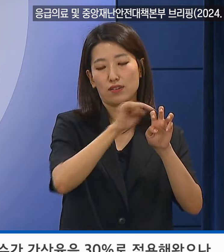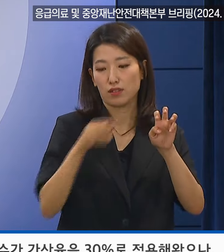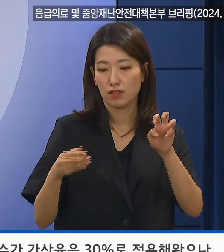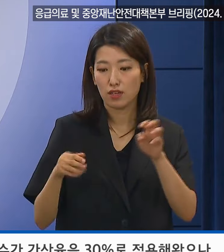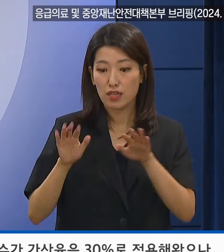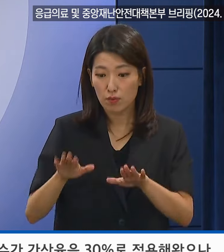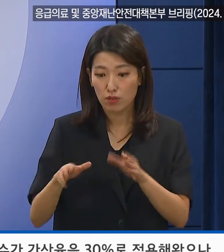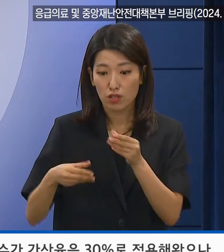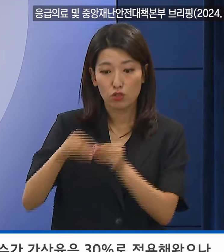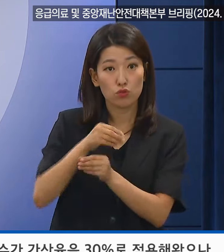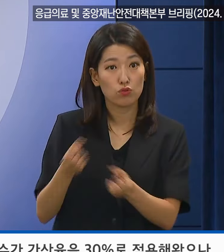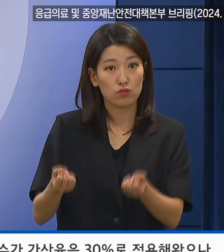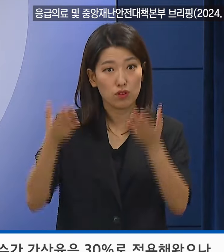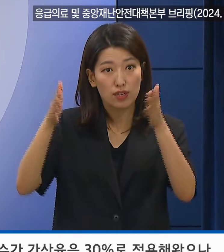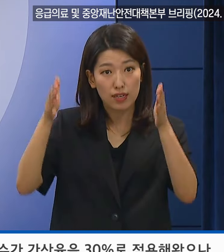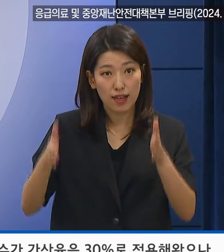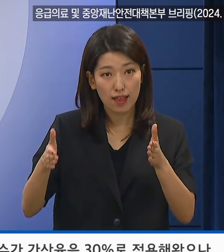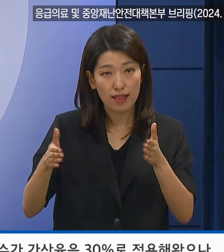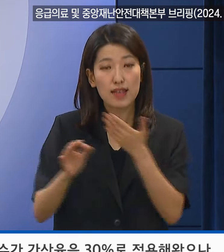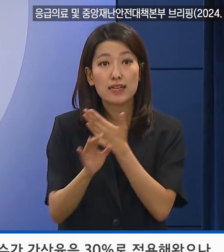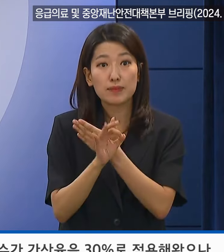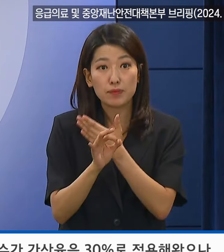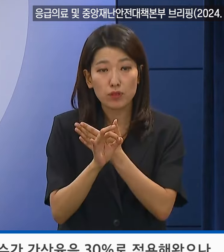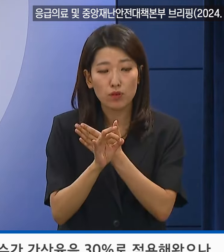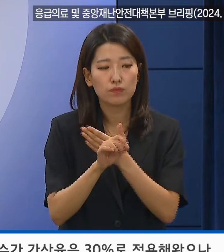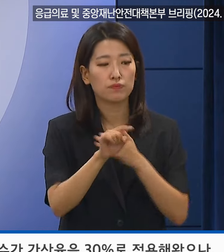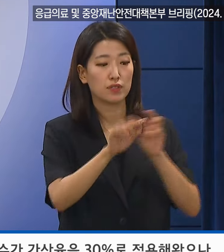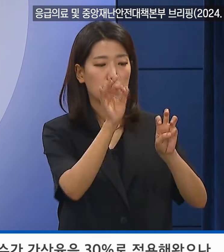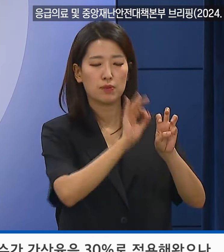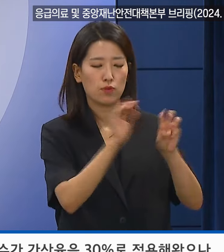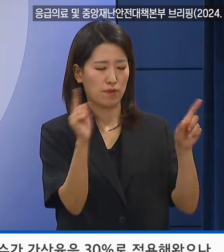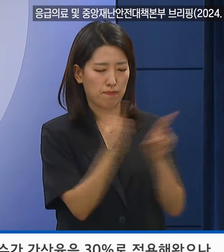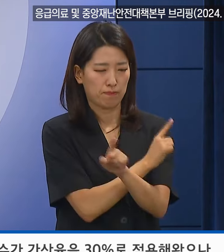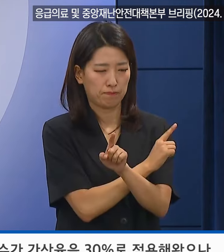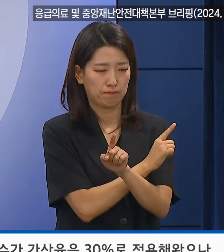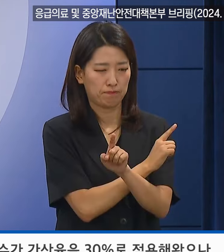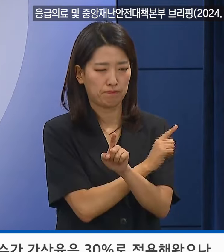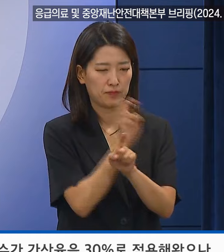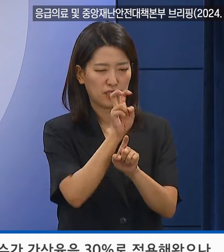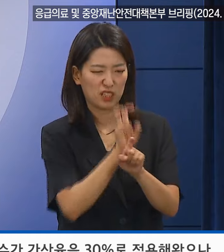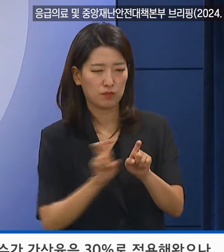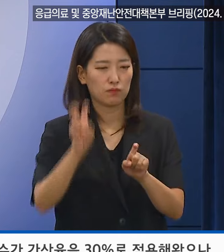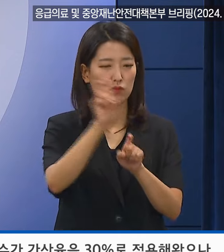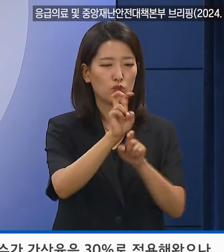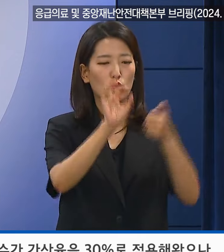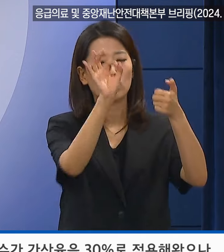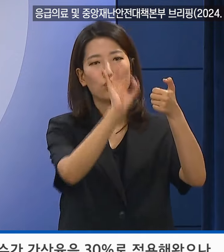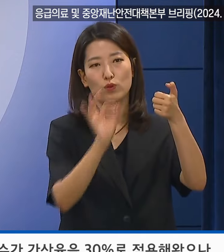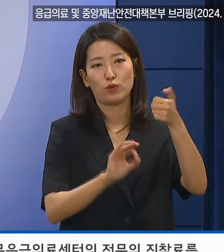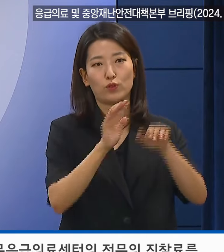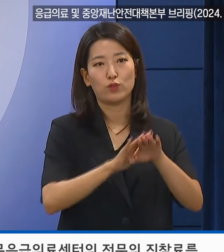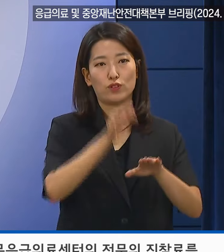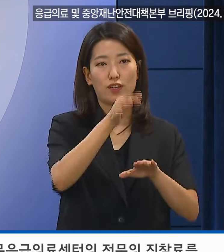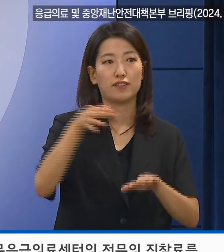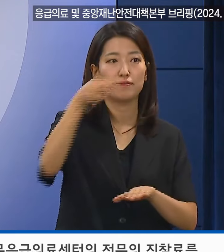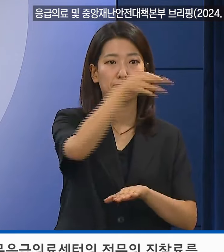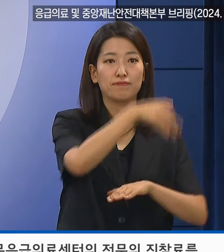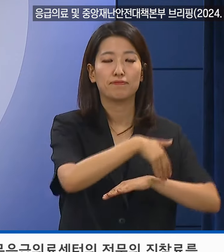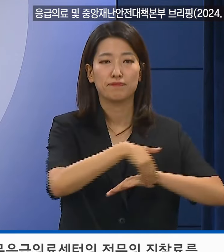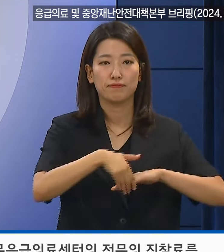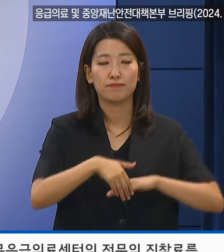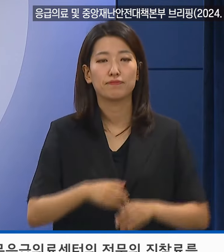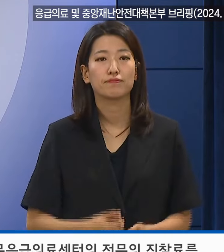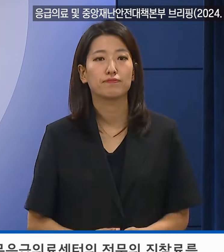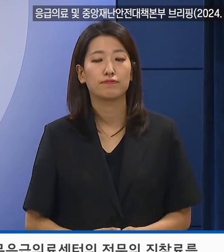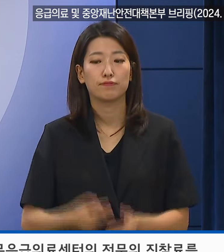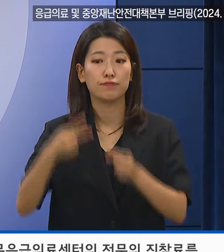연휴 동안은 한시적으로 해당 가산율을 50% 수준으로 인상합니다. 둘째,